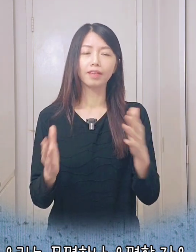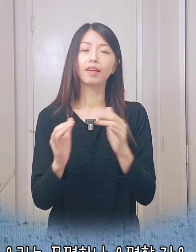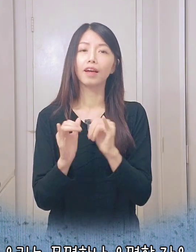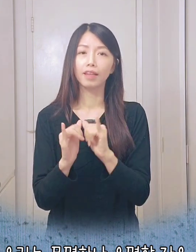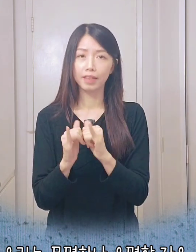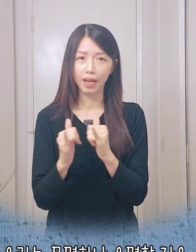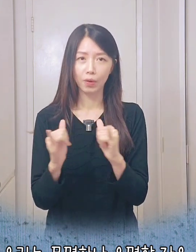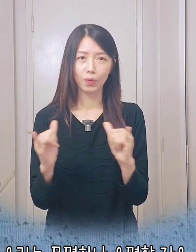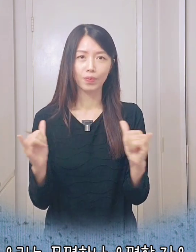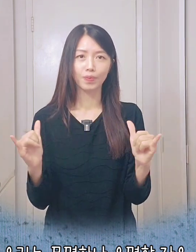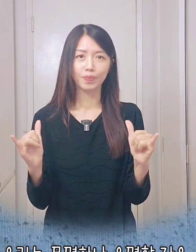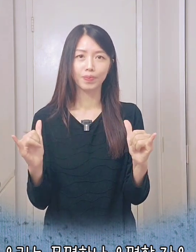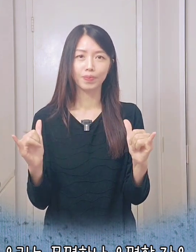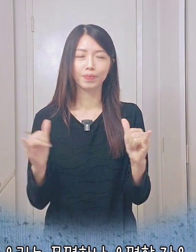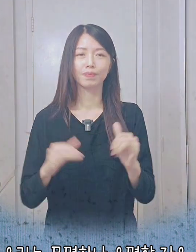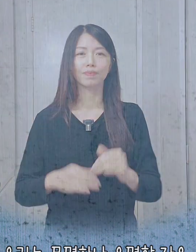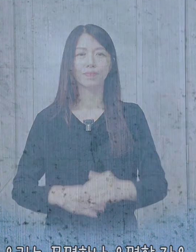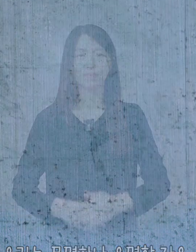유명한 자요.